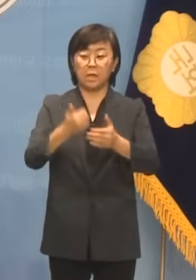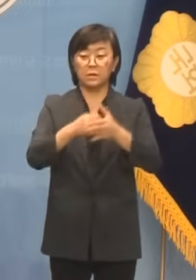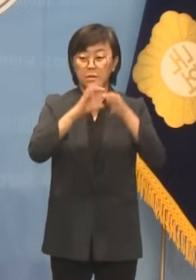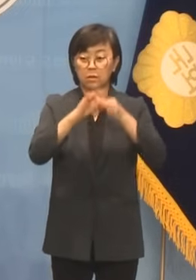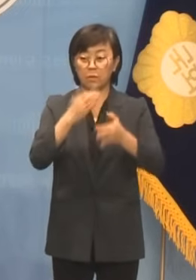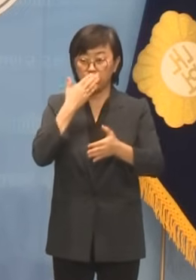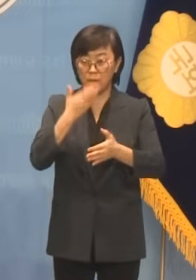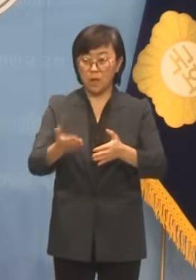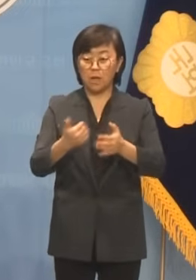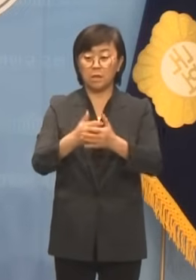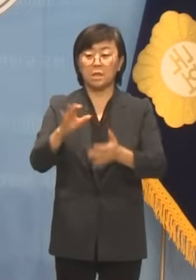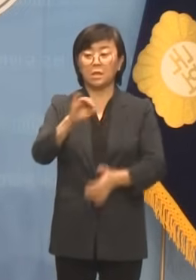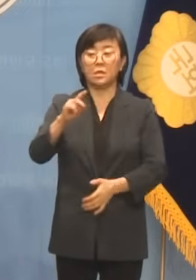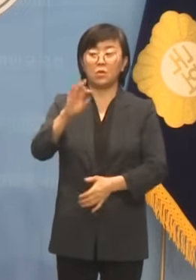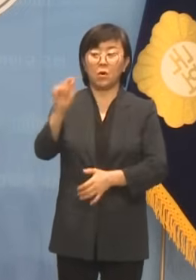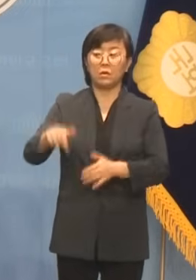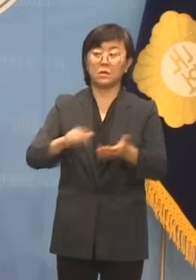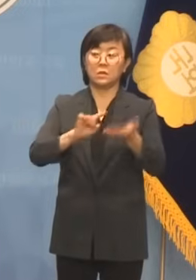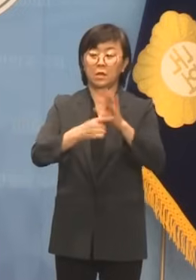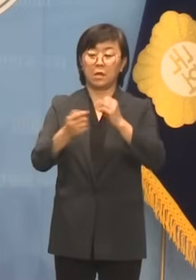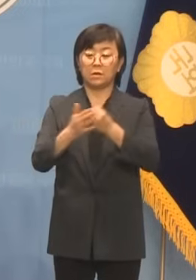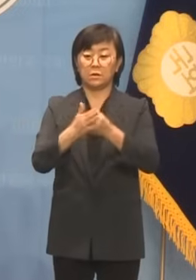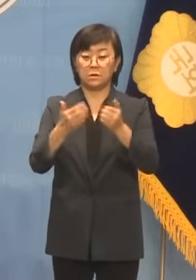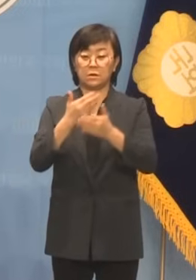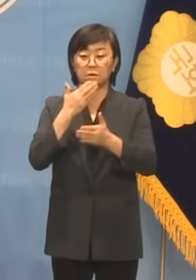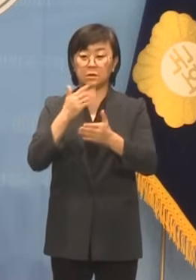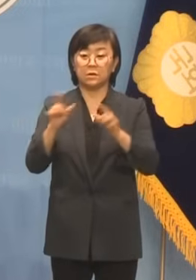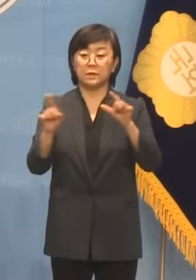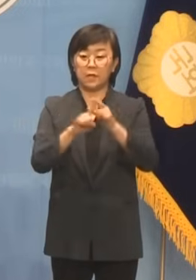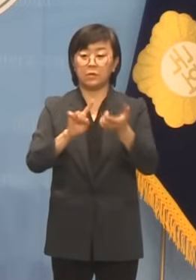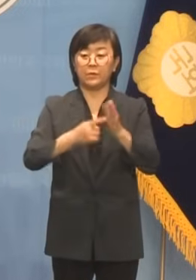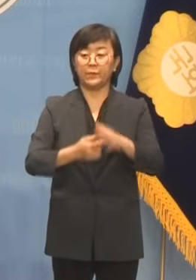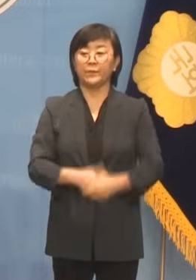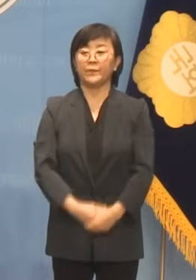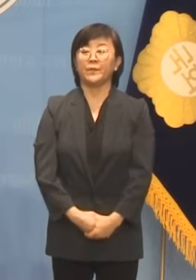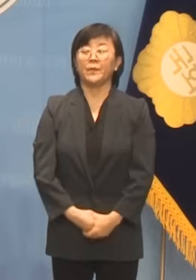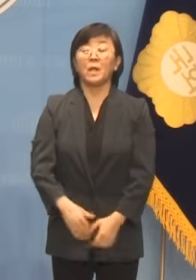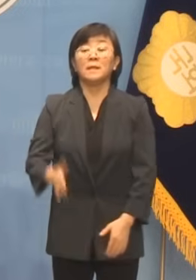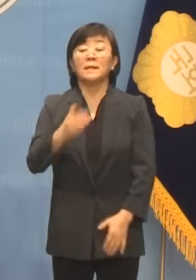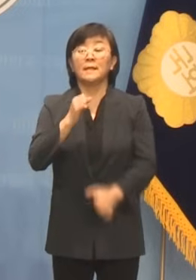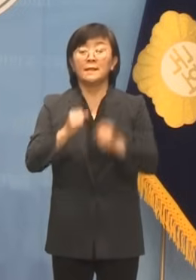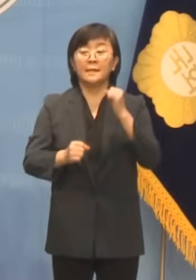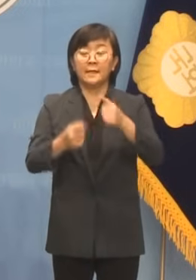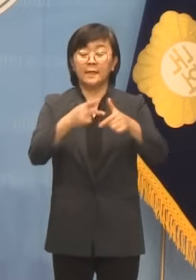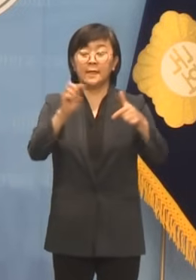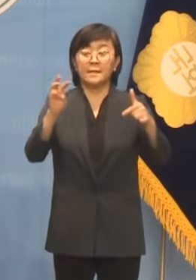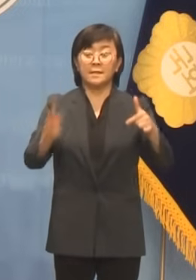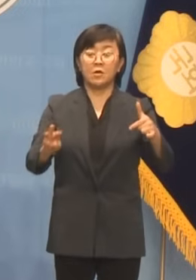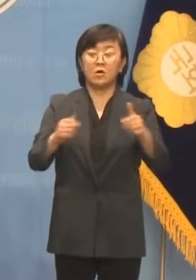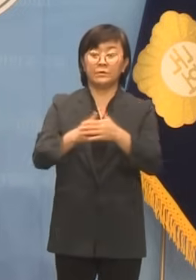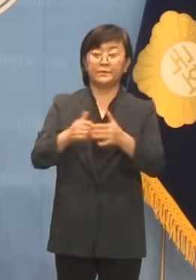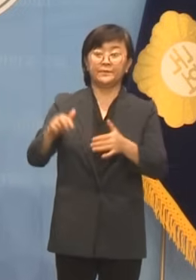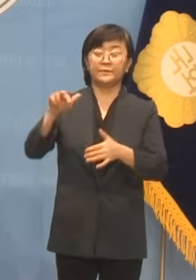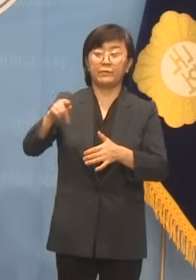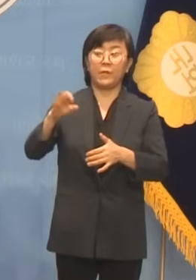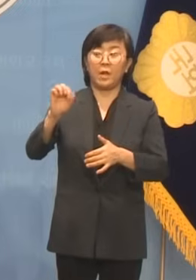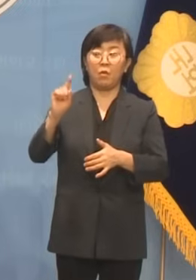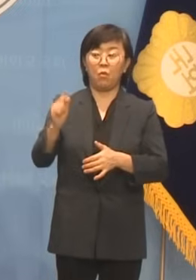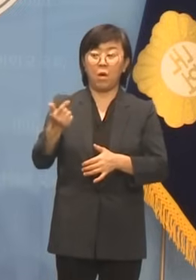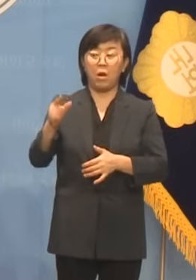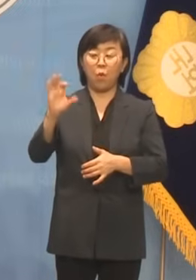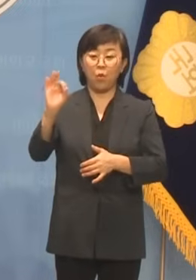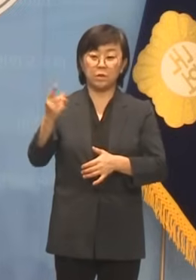지속가능한 이동학의 정치를 표현하는 또 다른 단어가 될 것입니다. 제가 뛰는 인천, 중구, 영종, 강화, 옹진